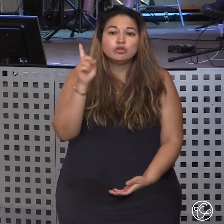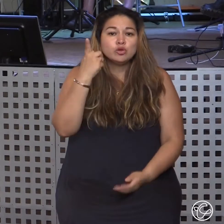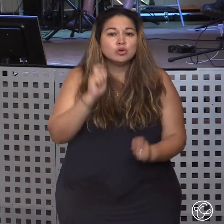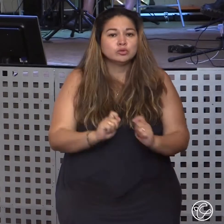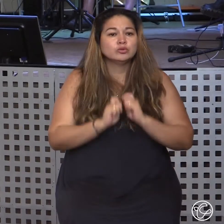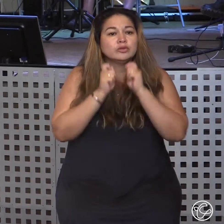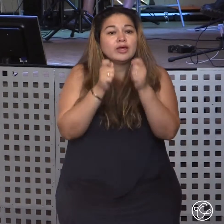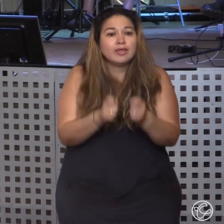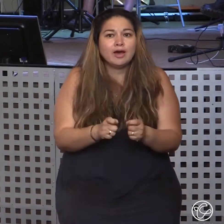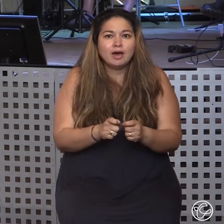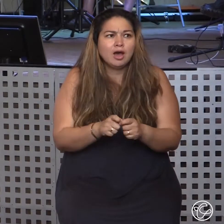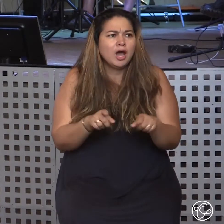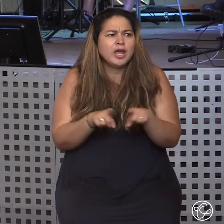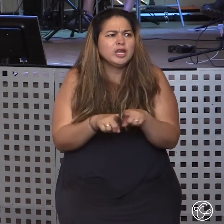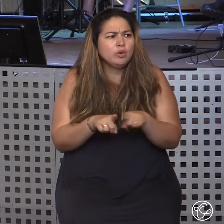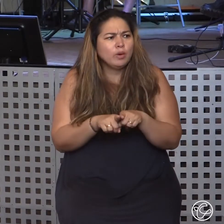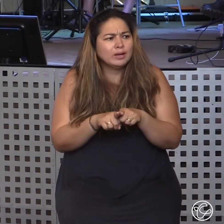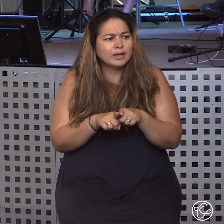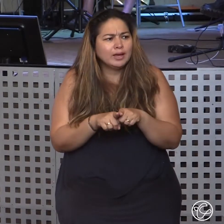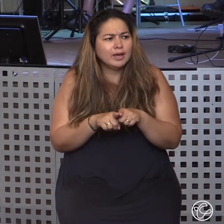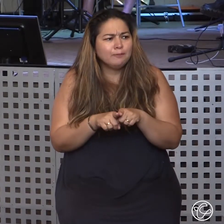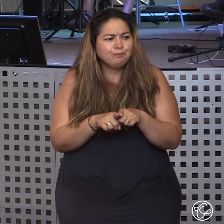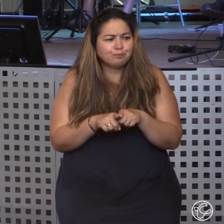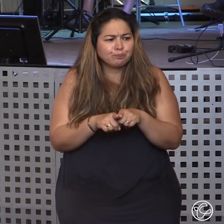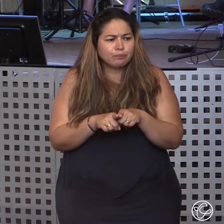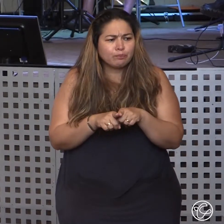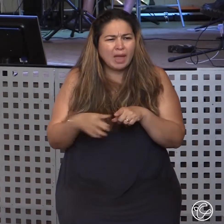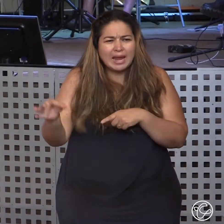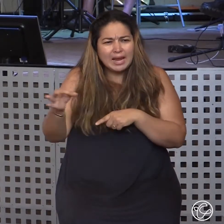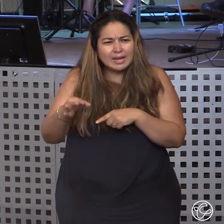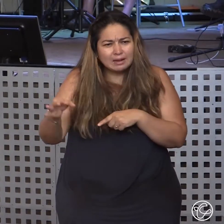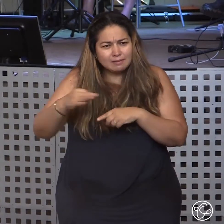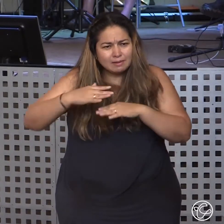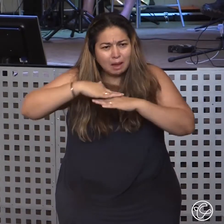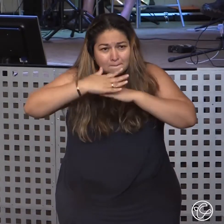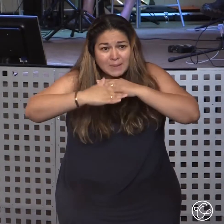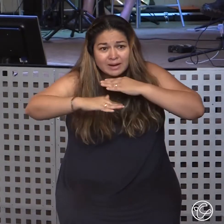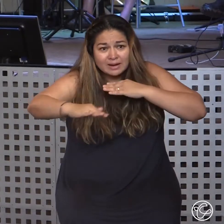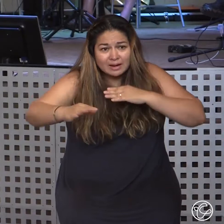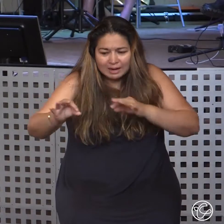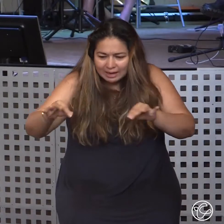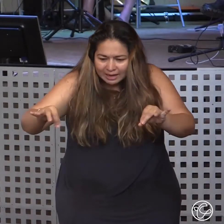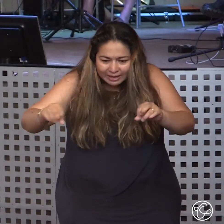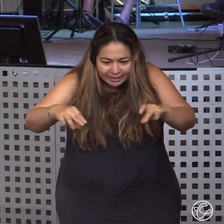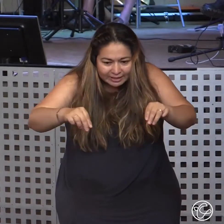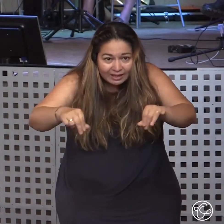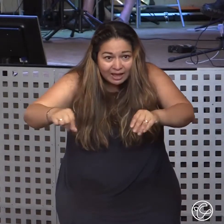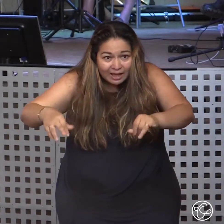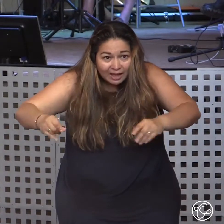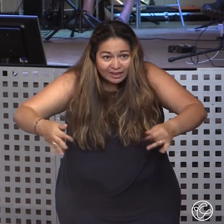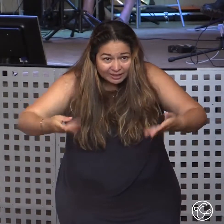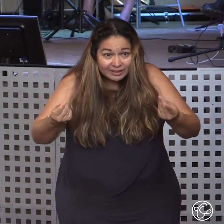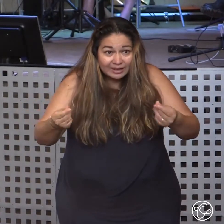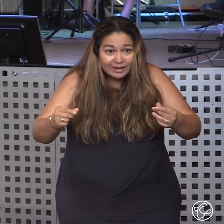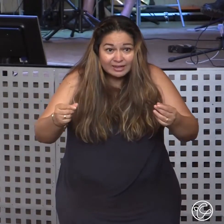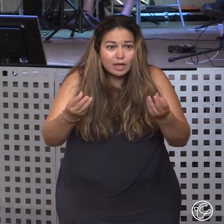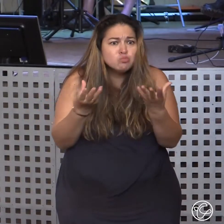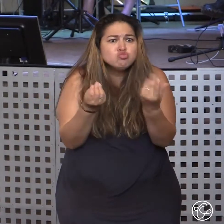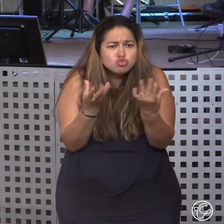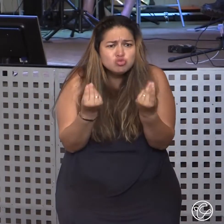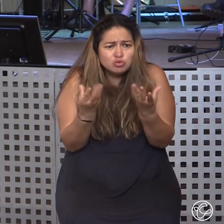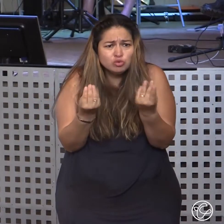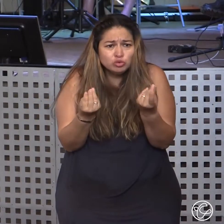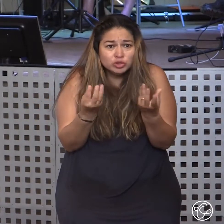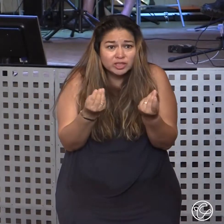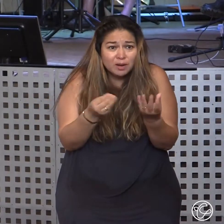cosas. Una, vamos a tener que dejar de contabilizar porque no sabemos dónde va a estar la gente, si aquí, si en Perú, si